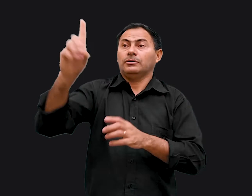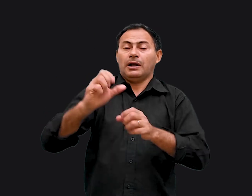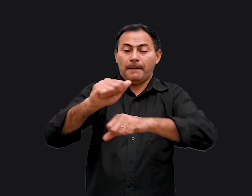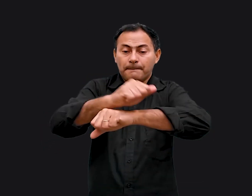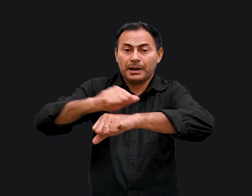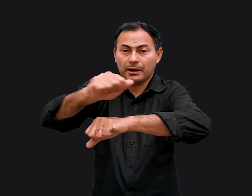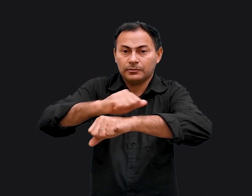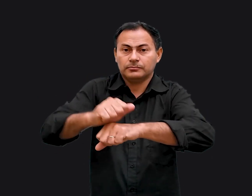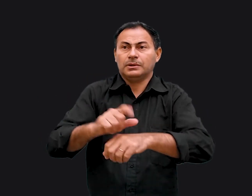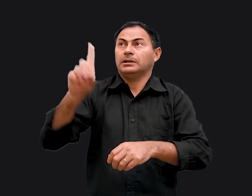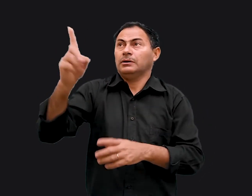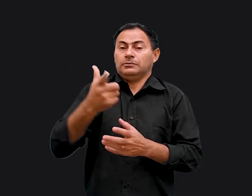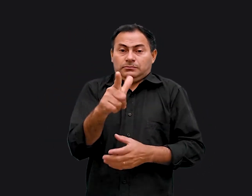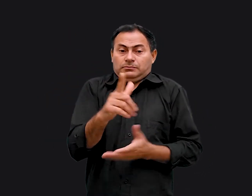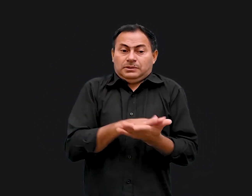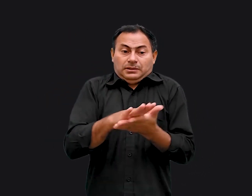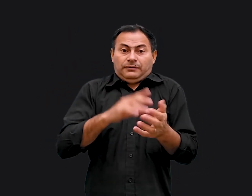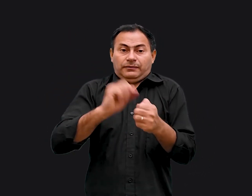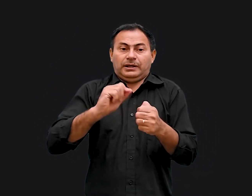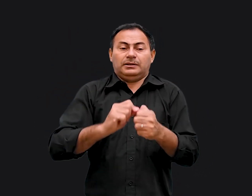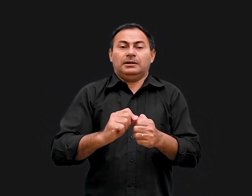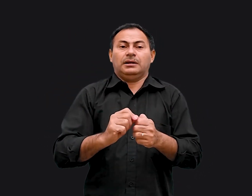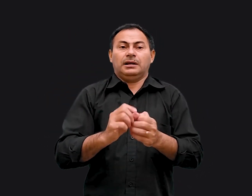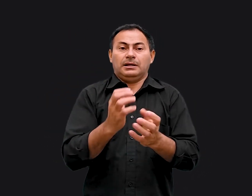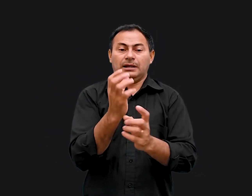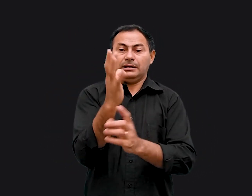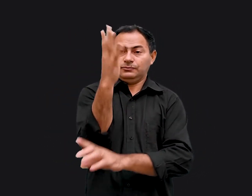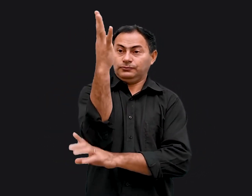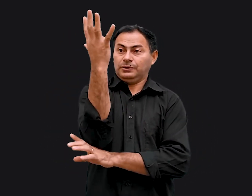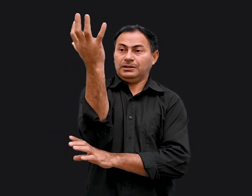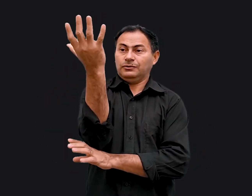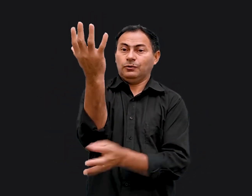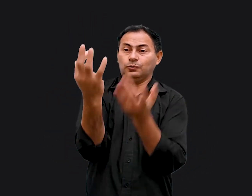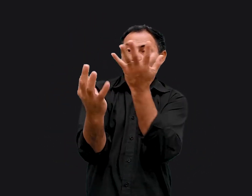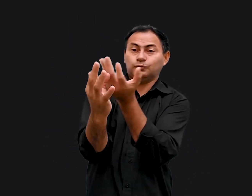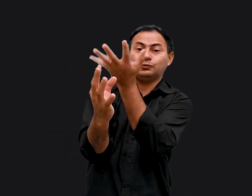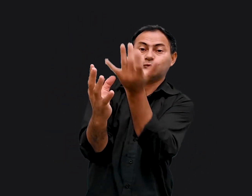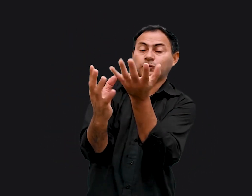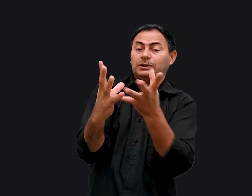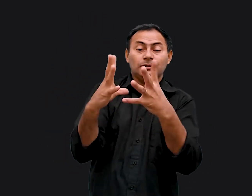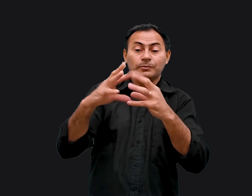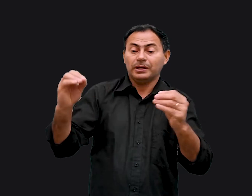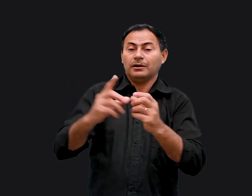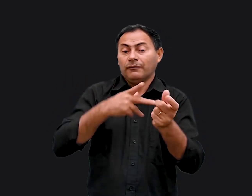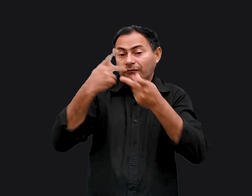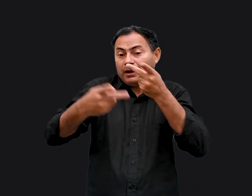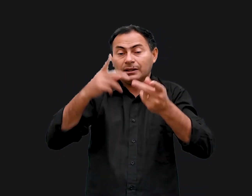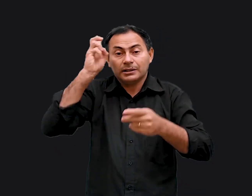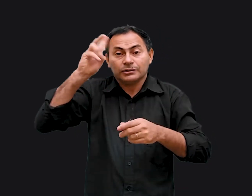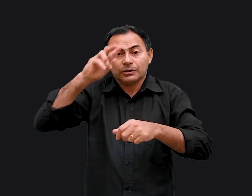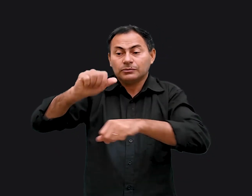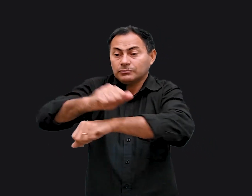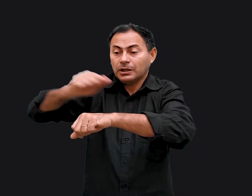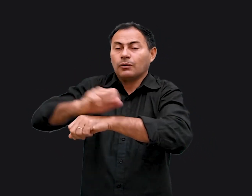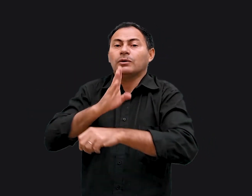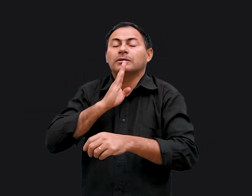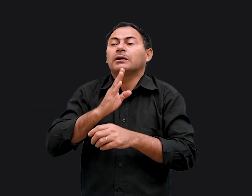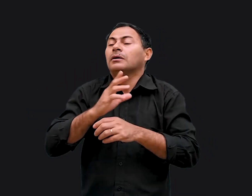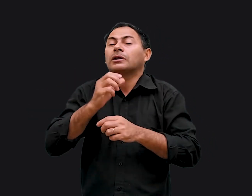Deus a Abraão. Se Deus não tivesse feito a sarça pegar fogo sem se consumir, não teríamos ouvido falar da história daquele homem chamado